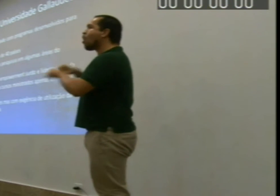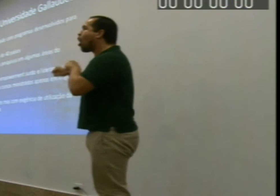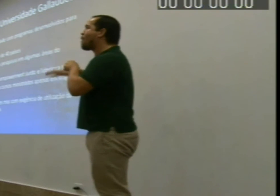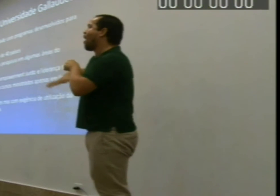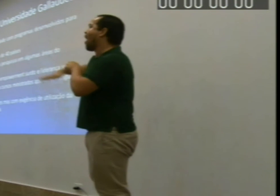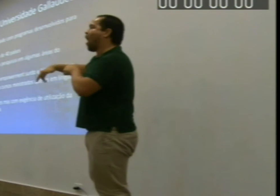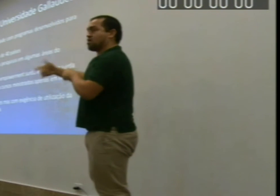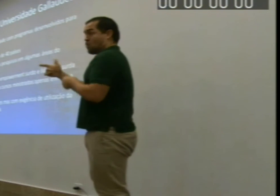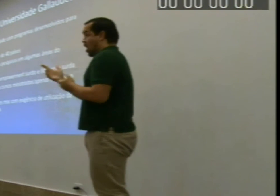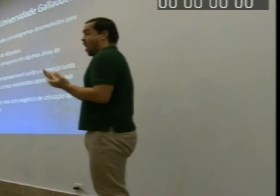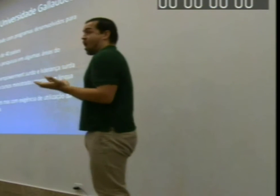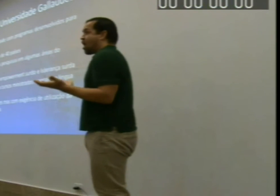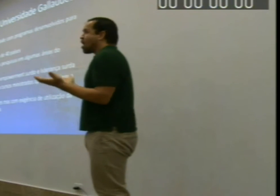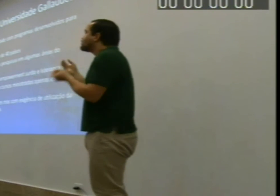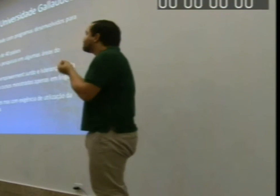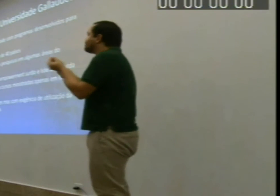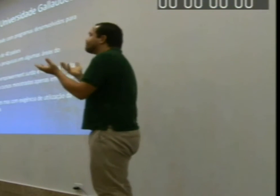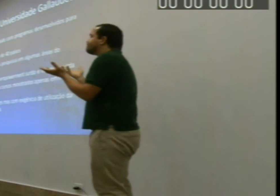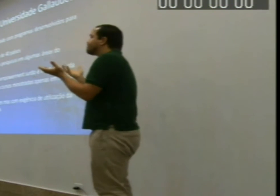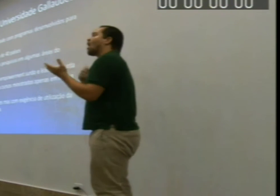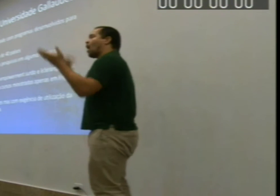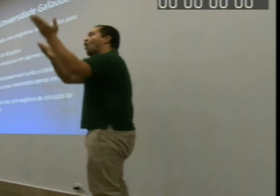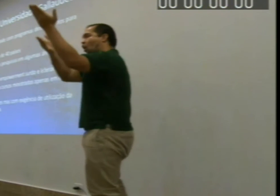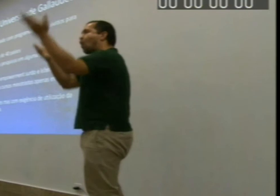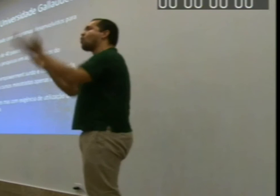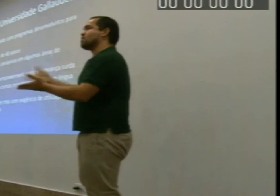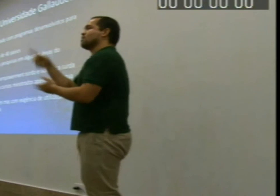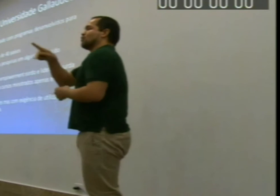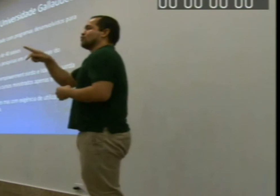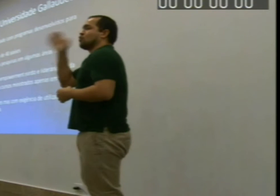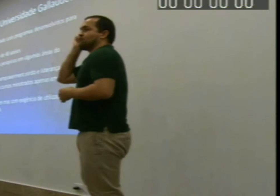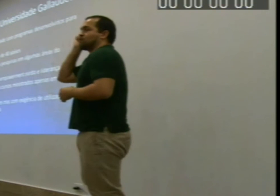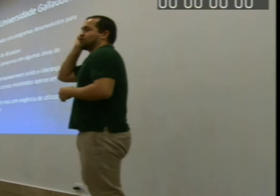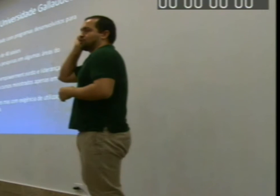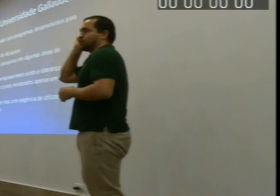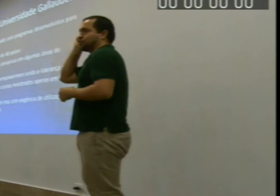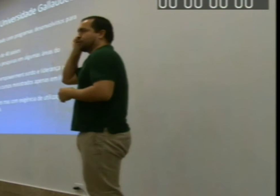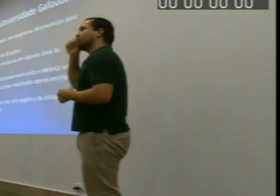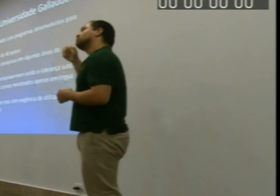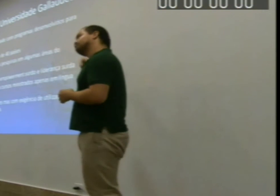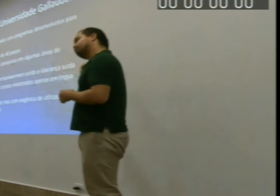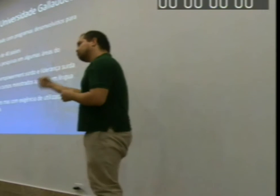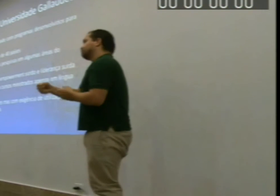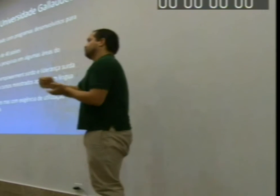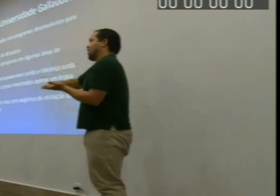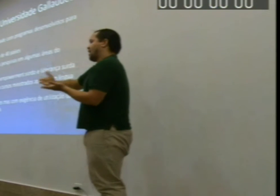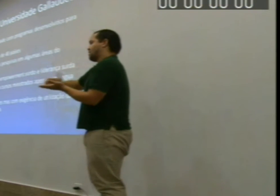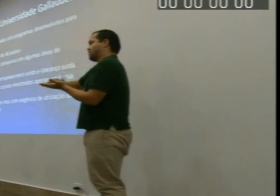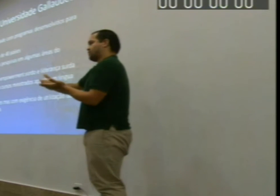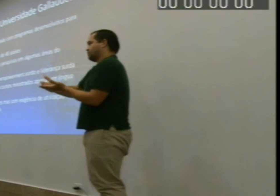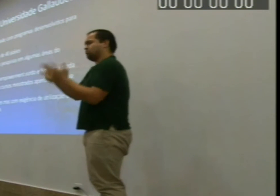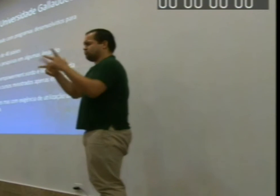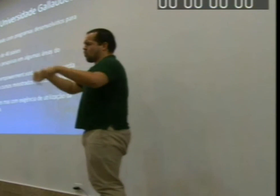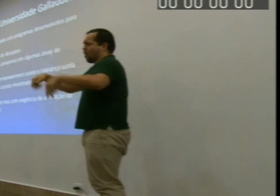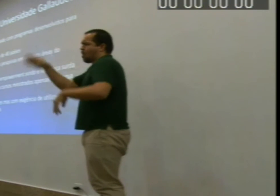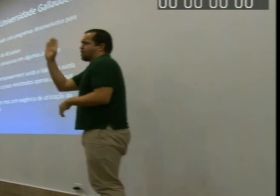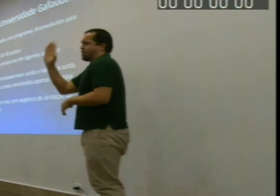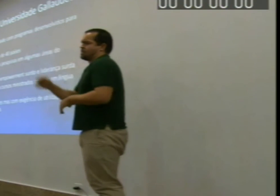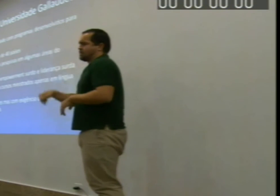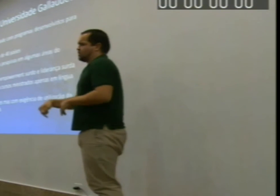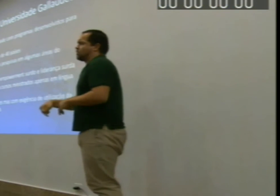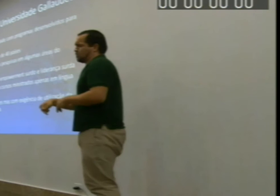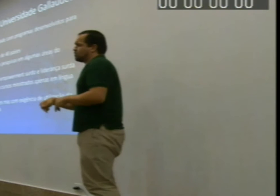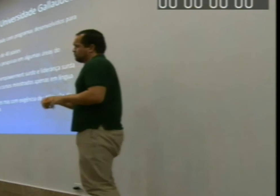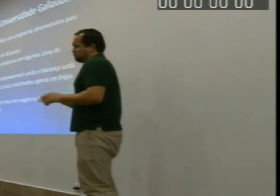uma pessoa surda formada que possa trabalhar então eles convidam um professor ouvinte dessa área e colocam um